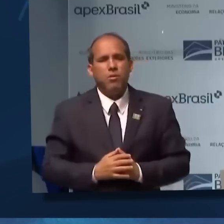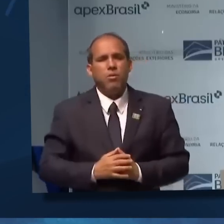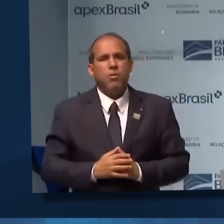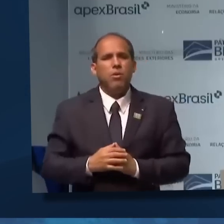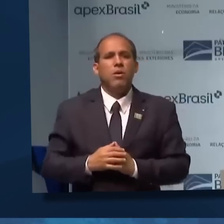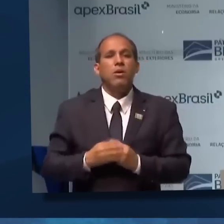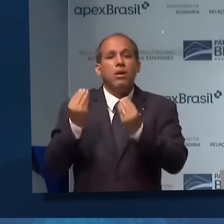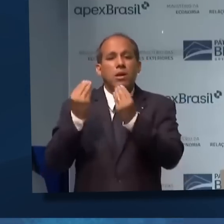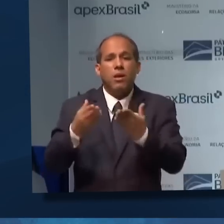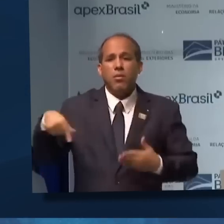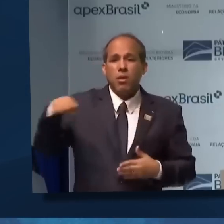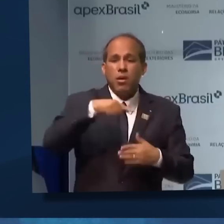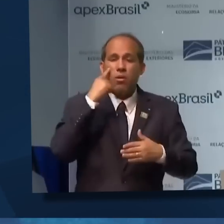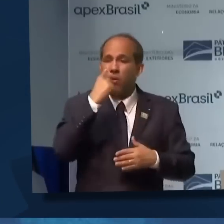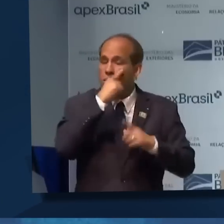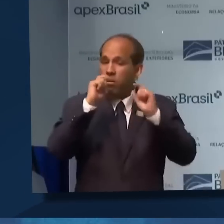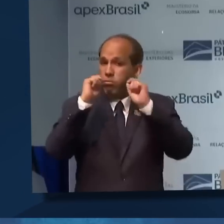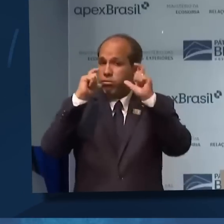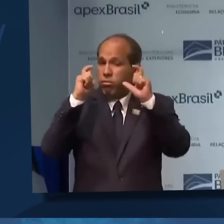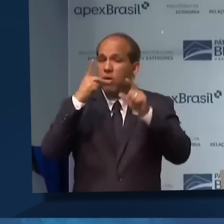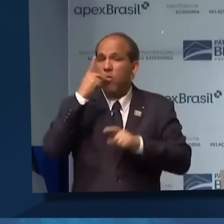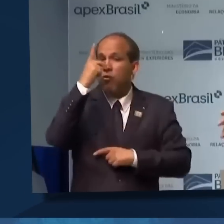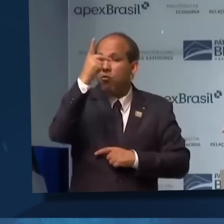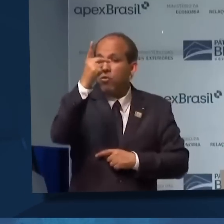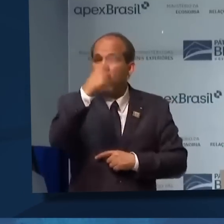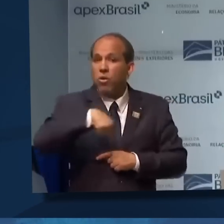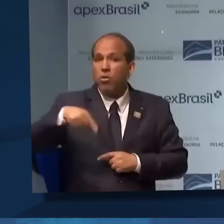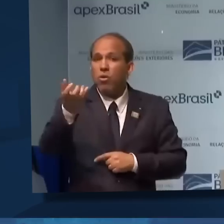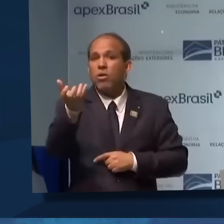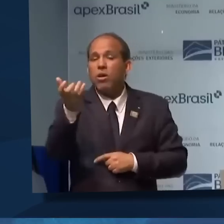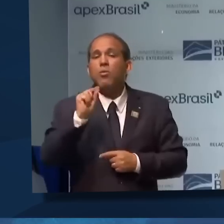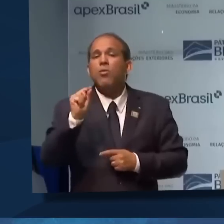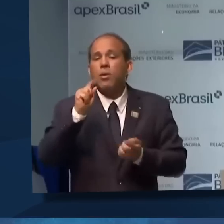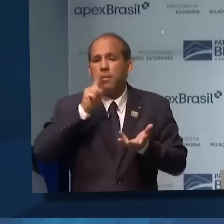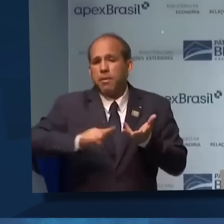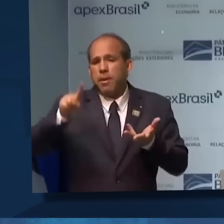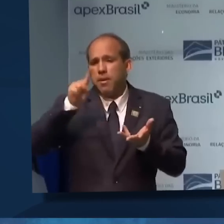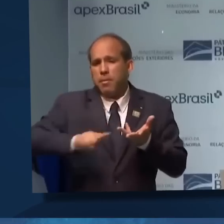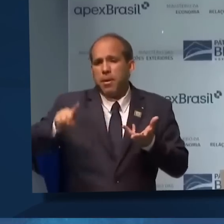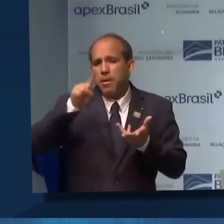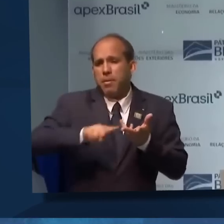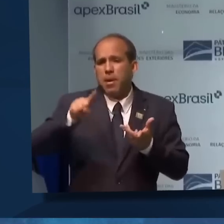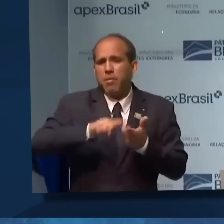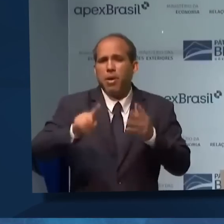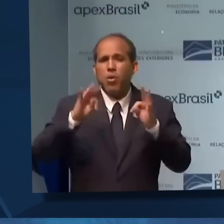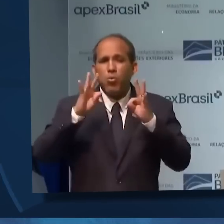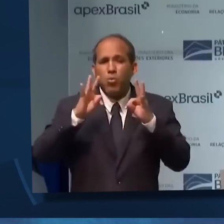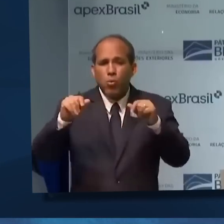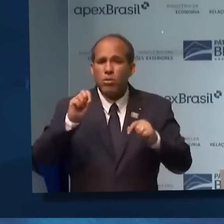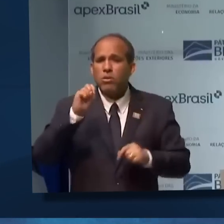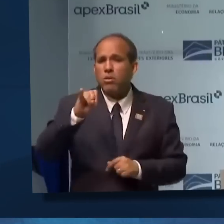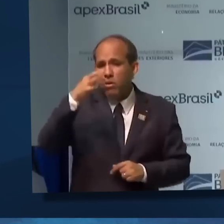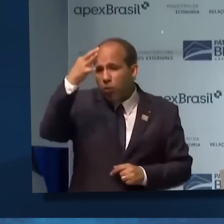Nos deu uma chance de abrir os olhos e falar o que nós queremos. De todo mundo se